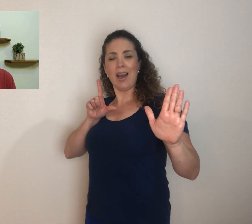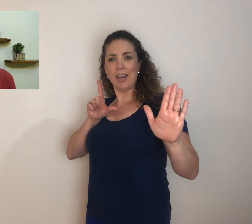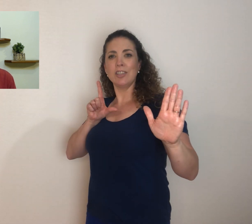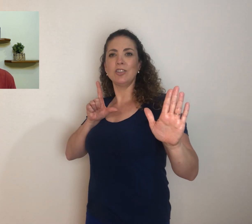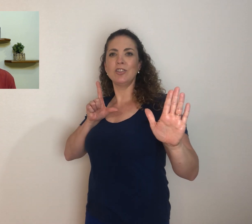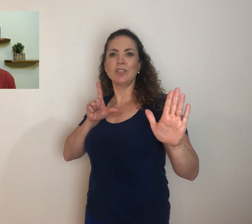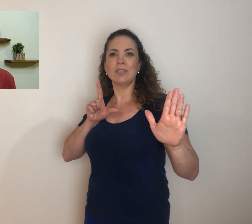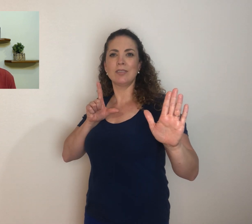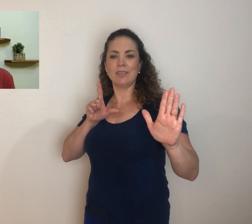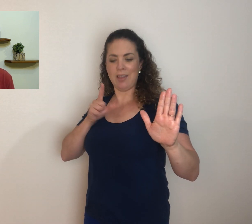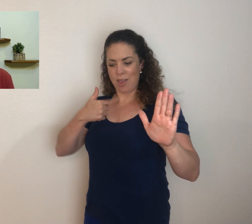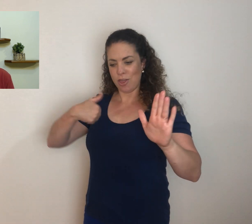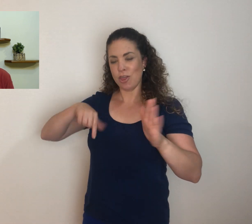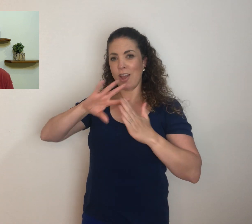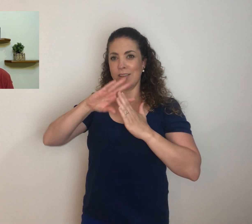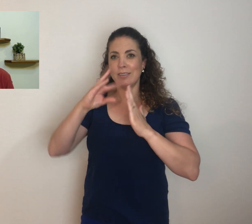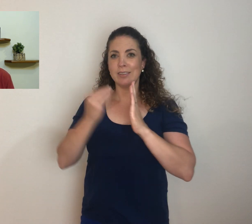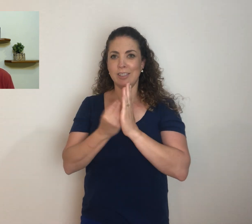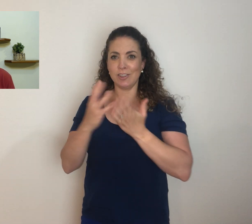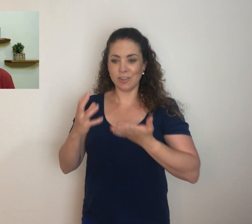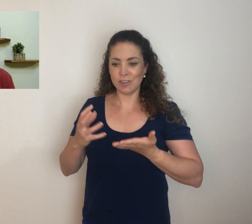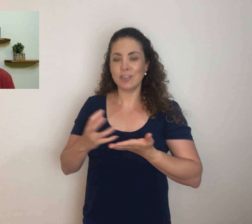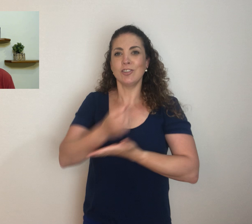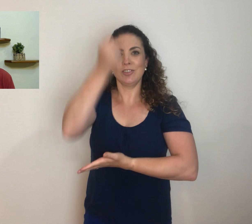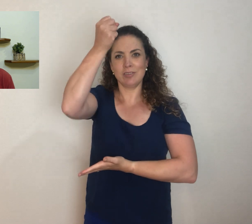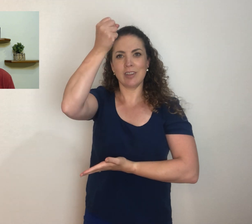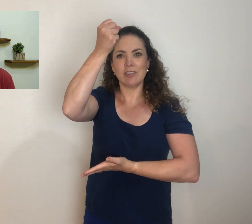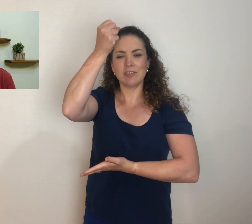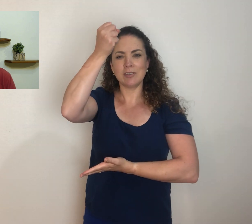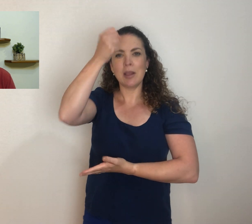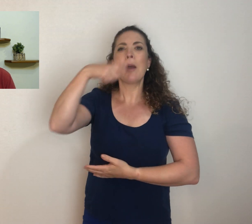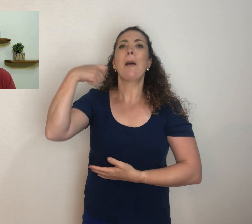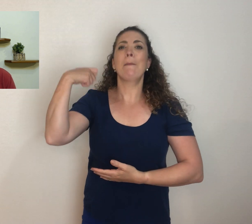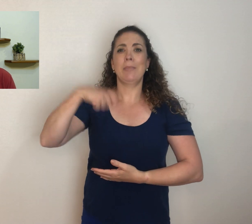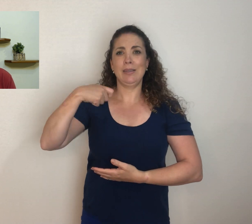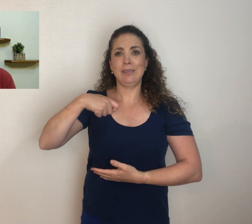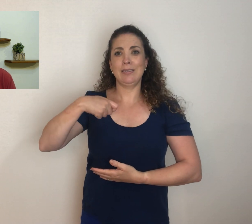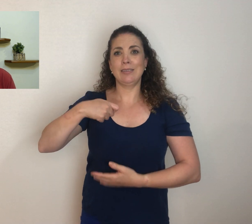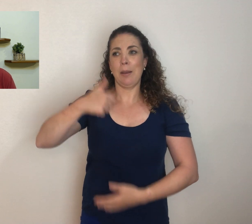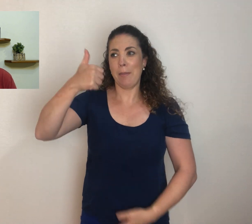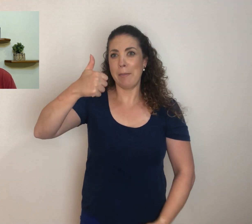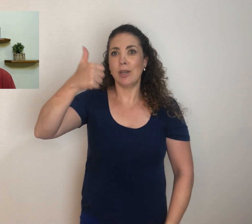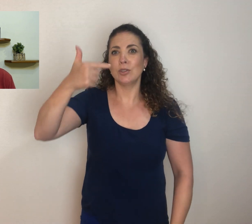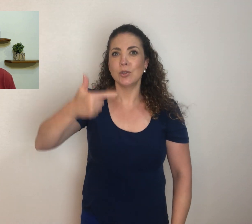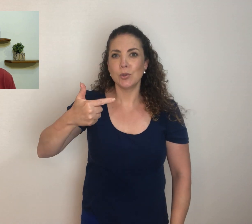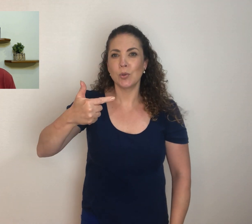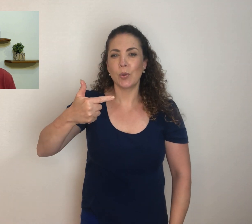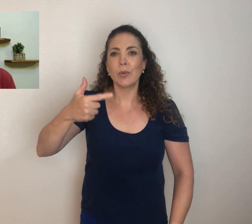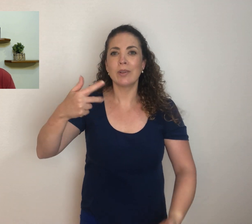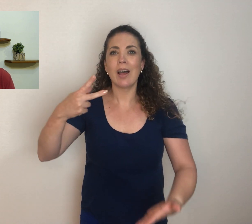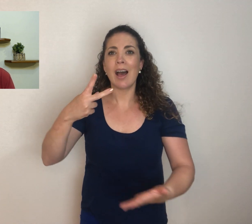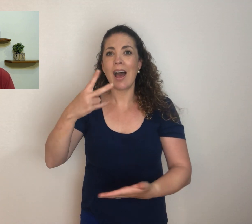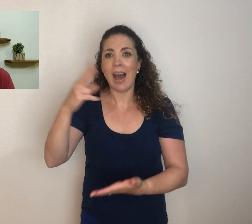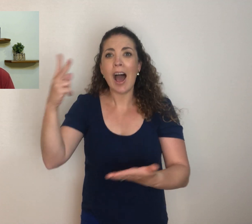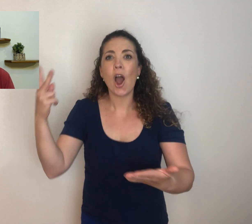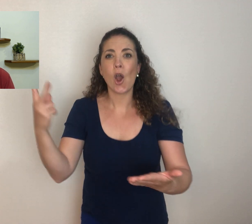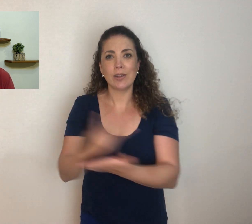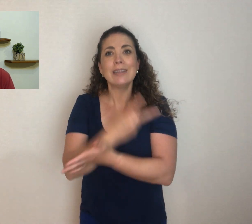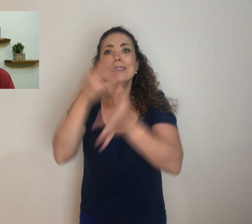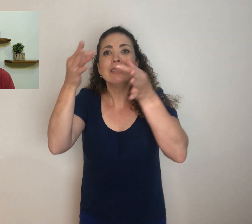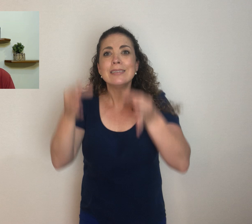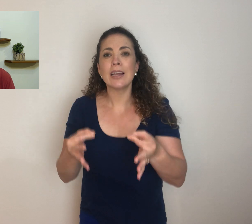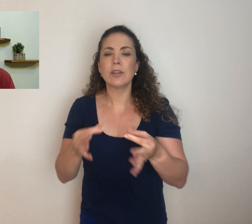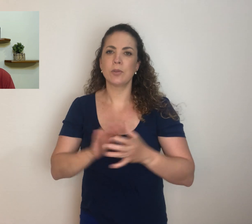e do arrebatamento tem que acontecer duas coisas. Tem que vir a apostasia e ser revelado o homem